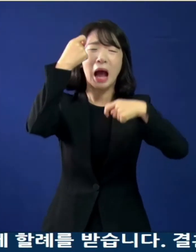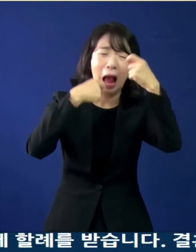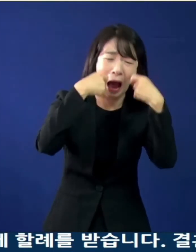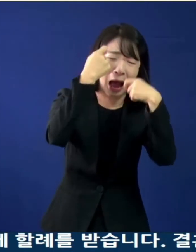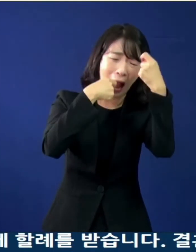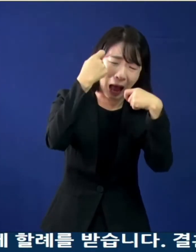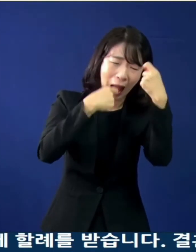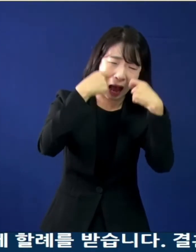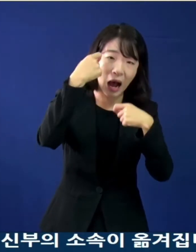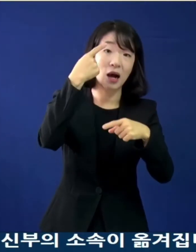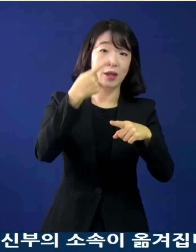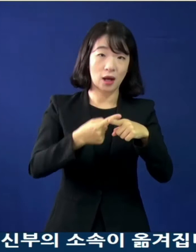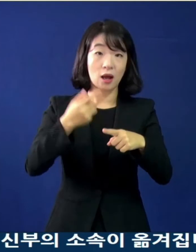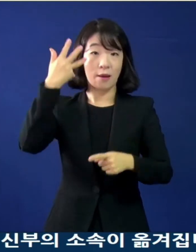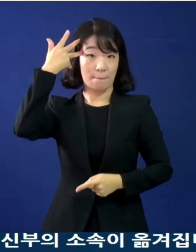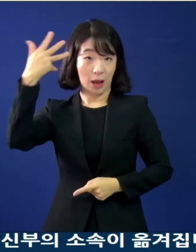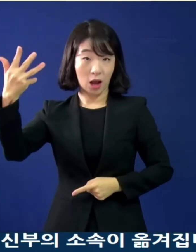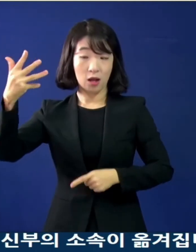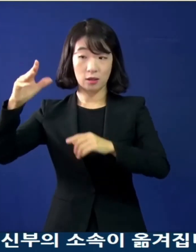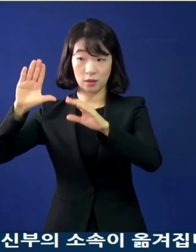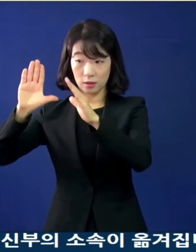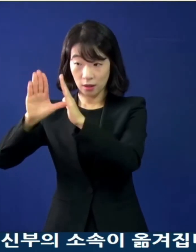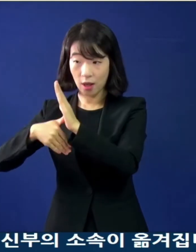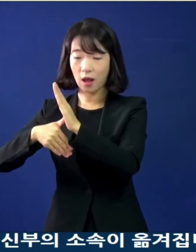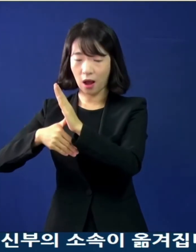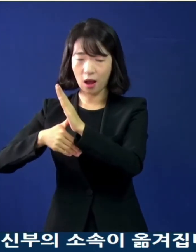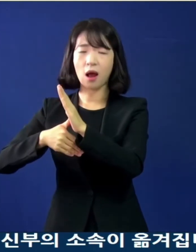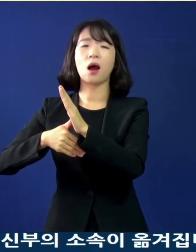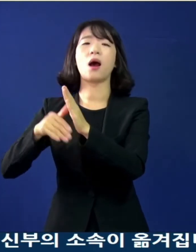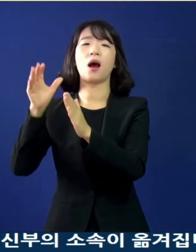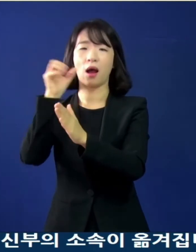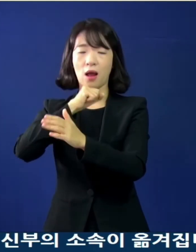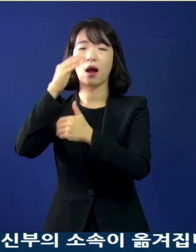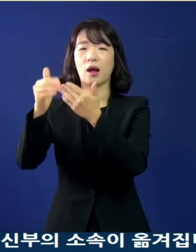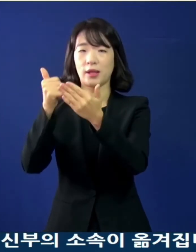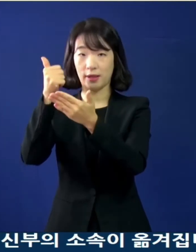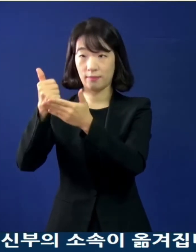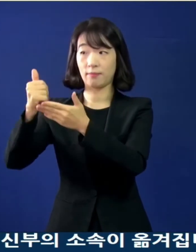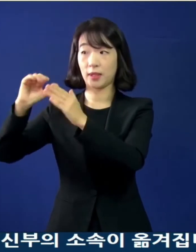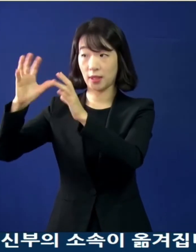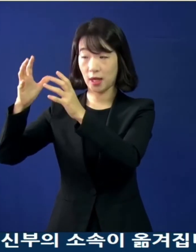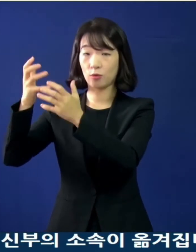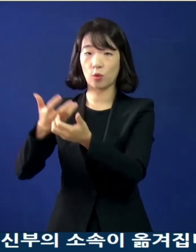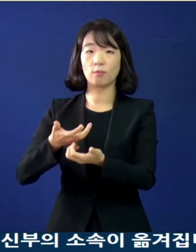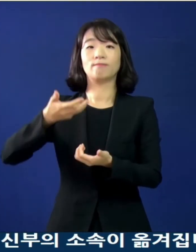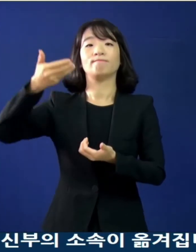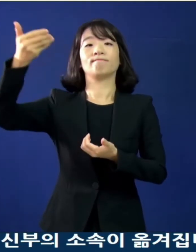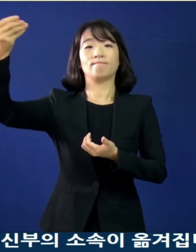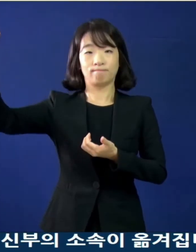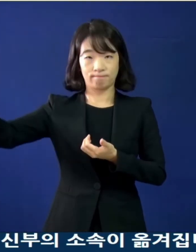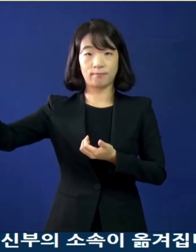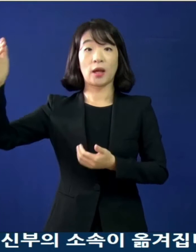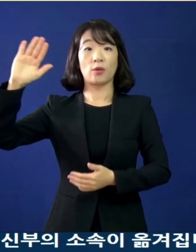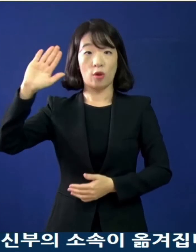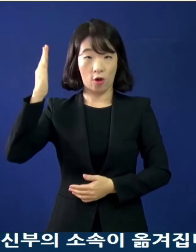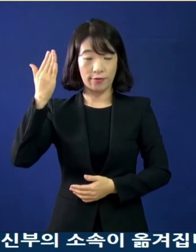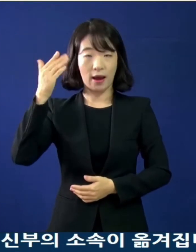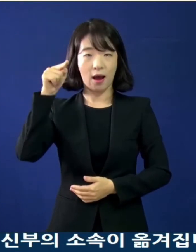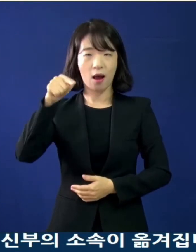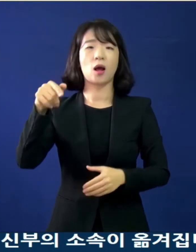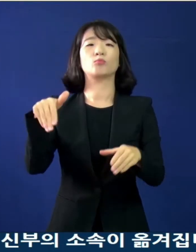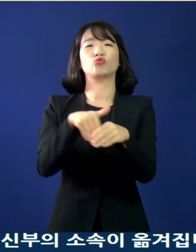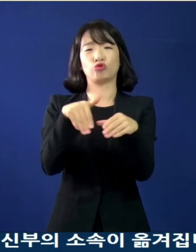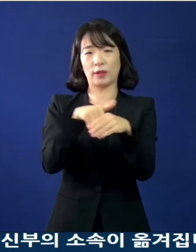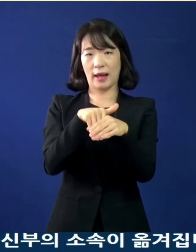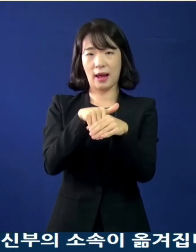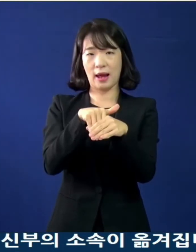이제 하나님의 세계로 옮겨졌다, 이 세상이 아닌 저 세상으로 갔다, 이런 문화가 중심에 자리